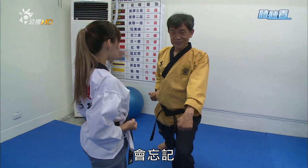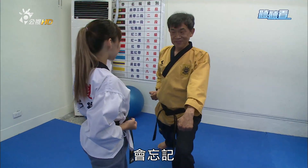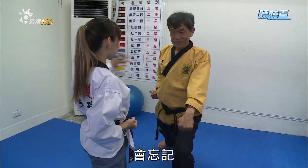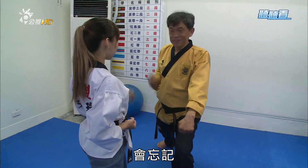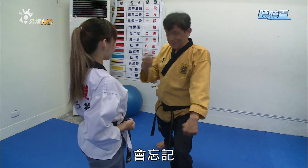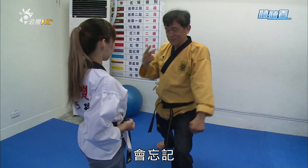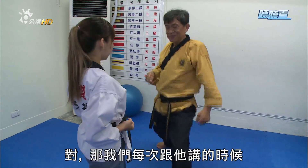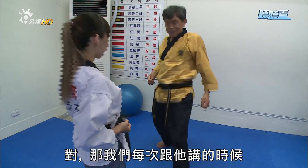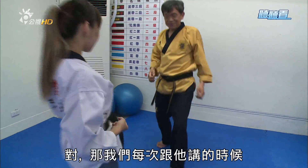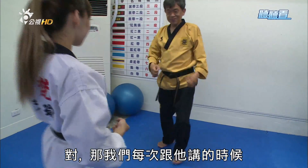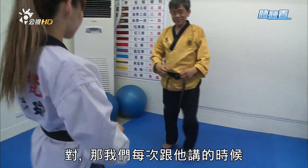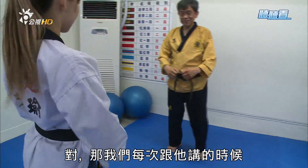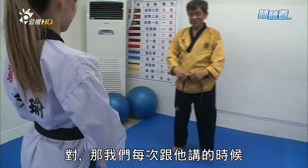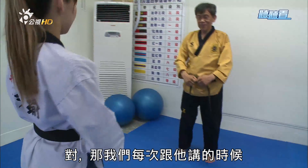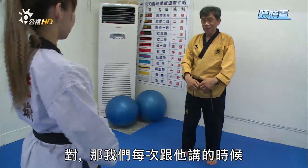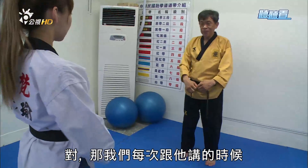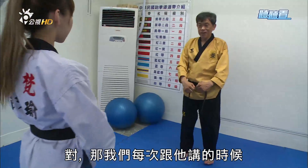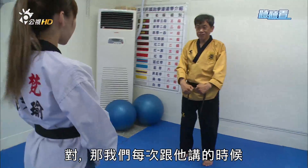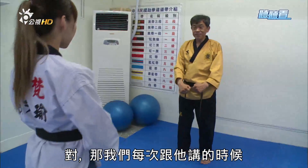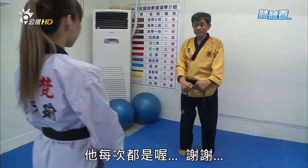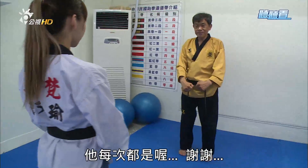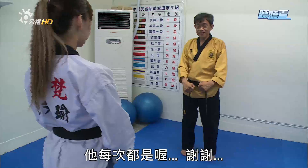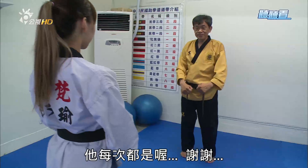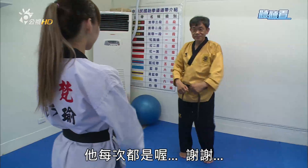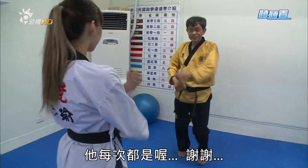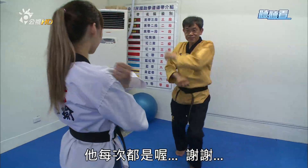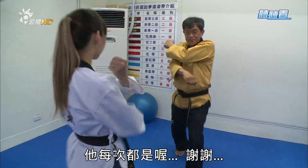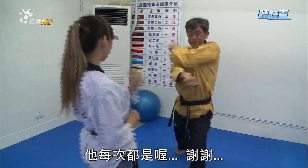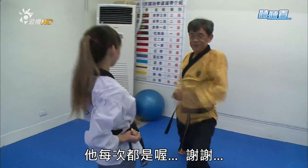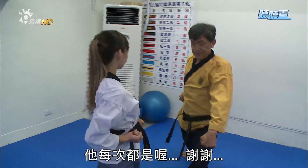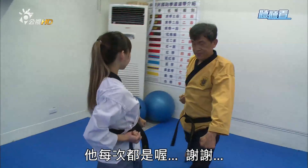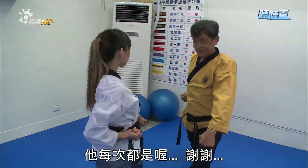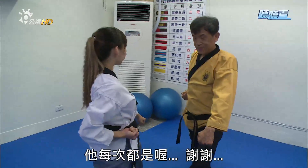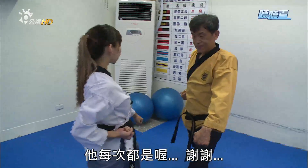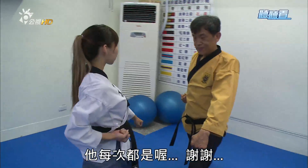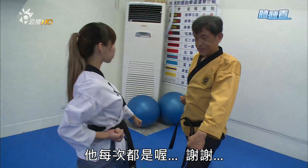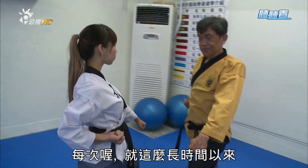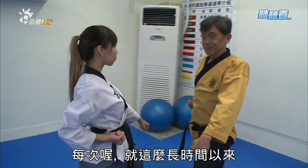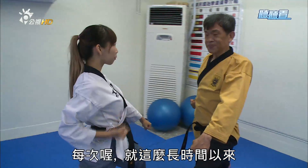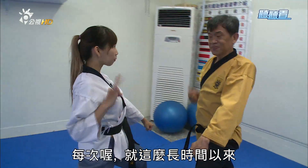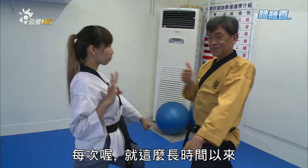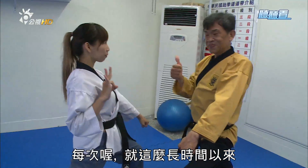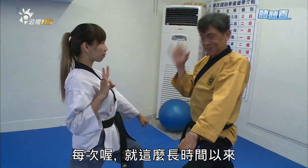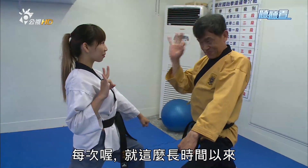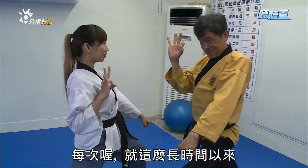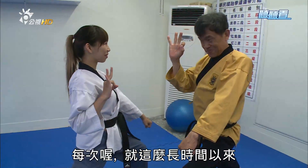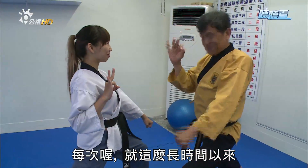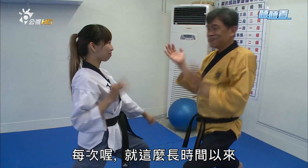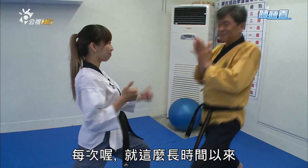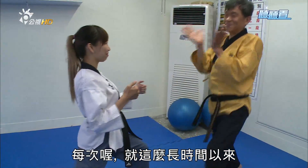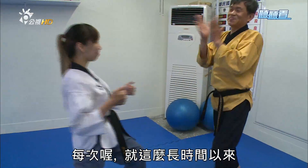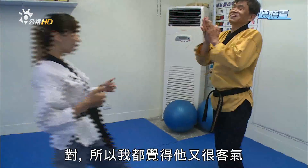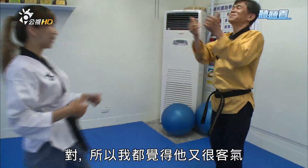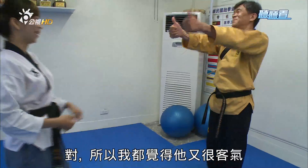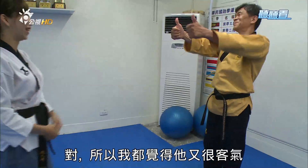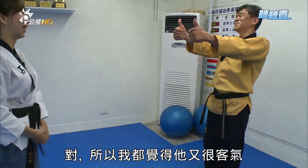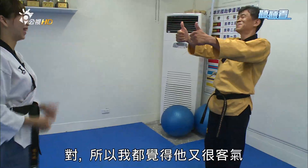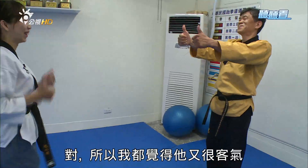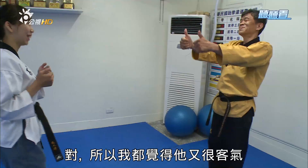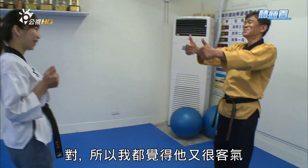记。对，那我们每次跟他讲的时候，他每次都是哦哦哦，谢谢谢谢，每次哦，就这么长时间以来，对，所以我都觉得他